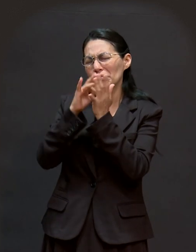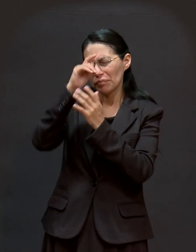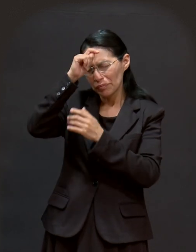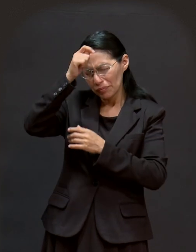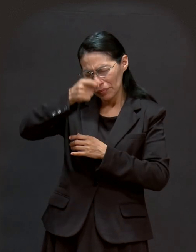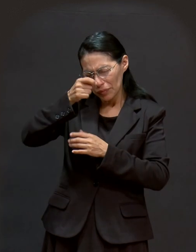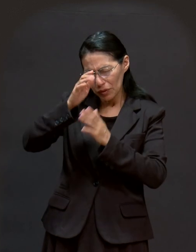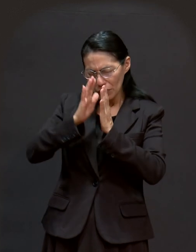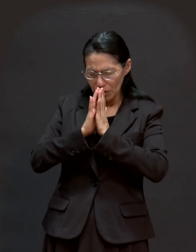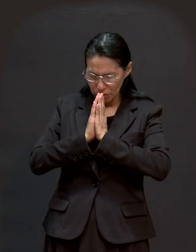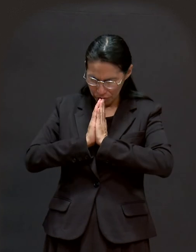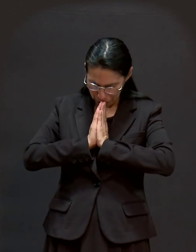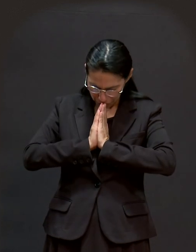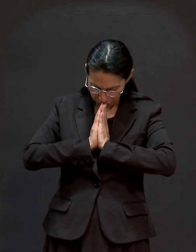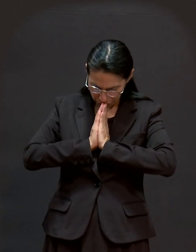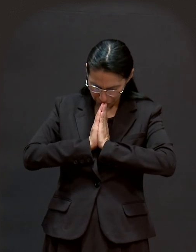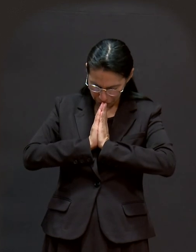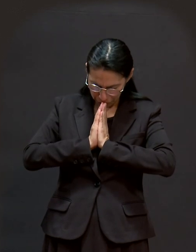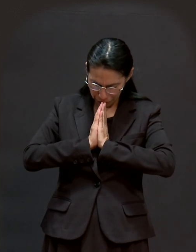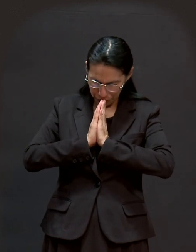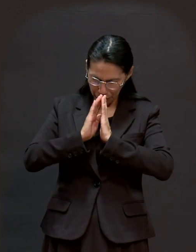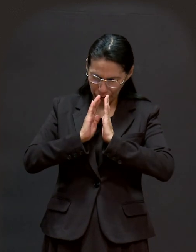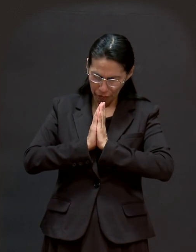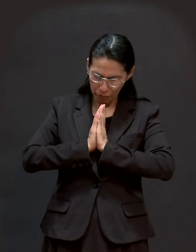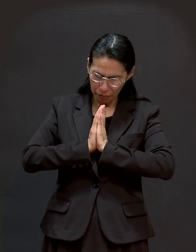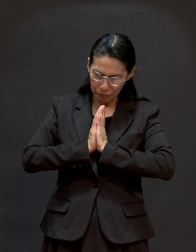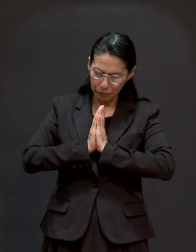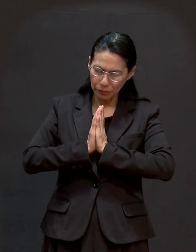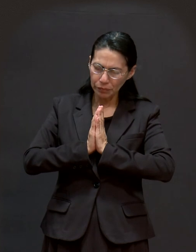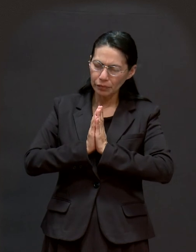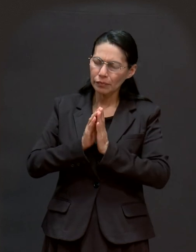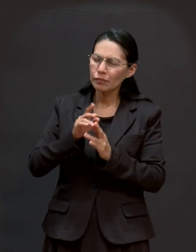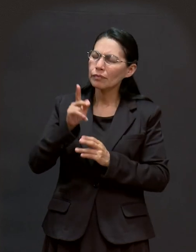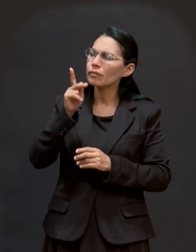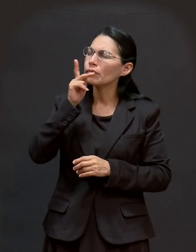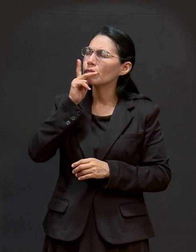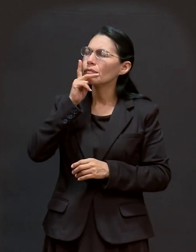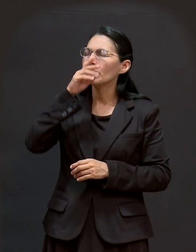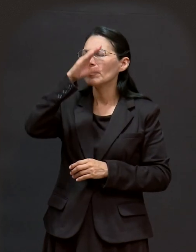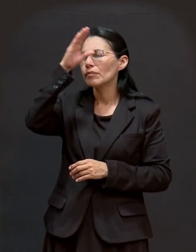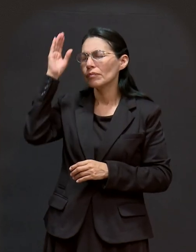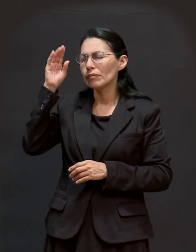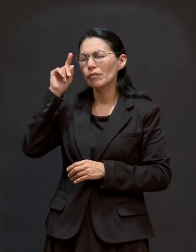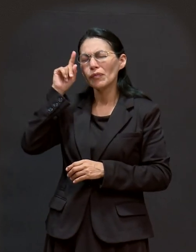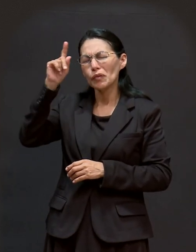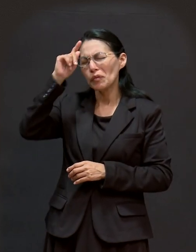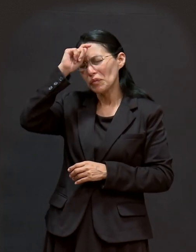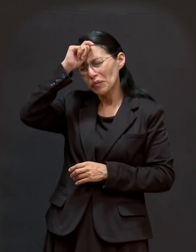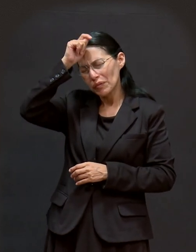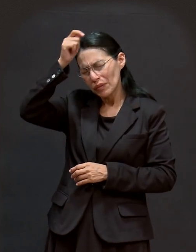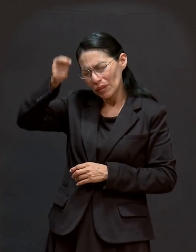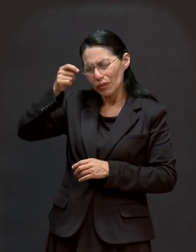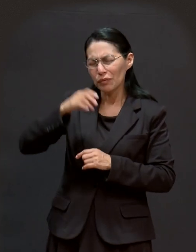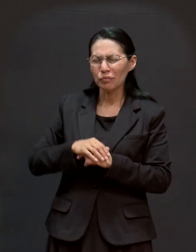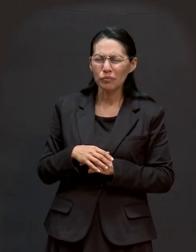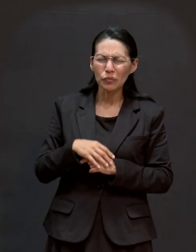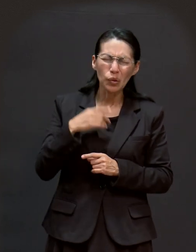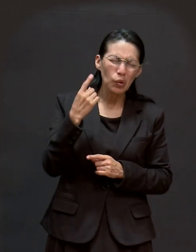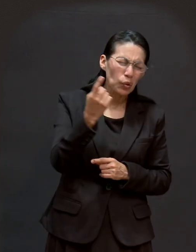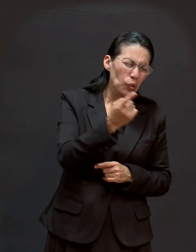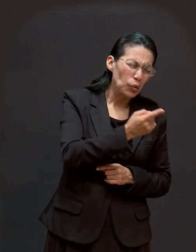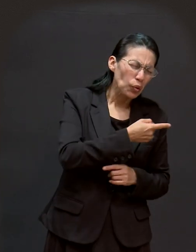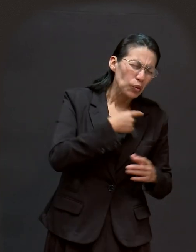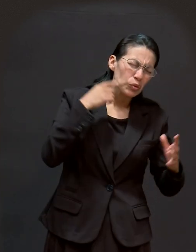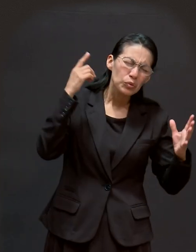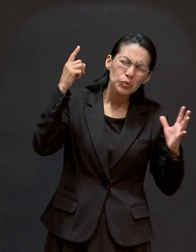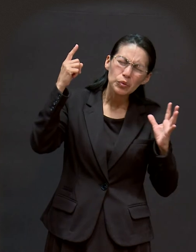amén bendito padre celestial venimos delante de ti porque delante de ti es donde